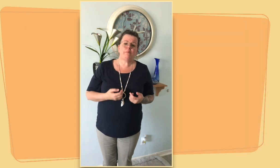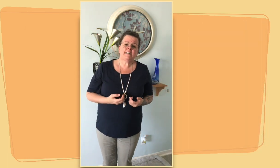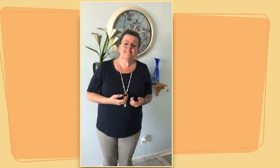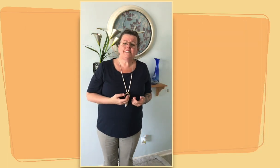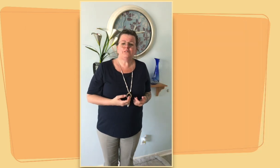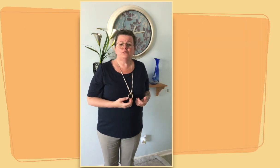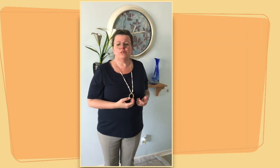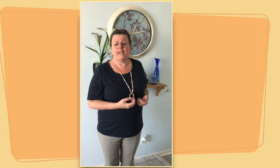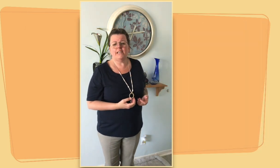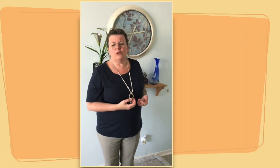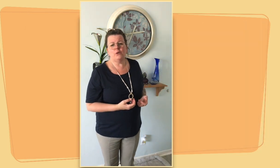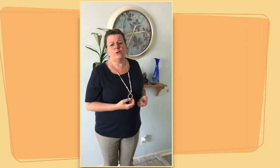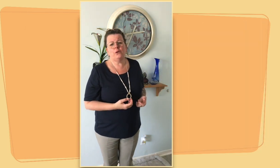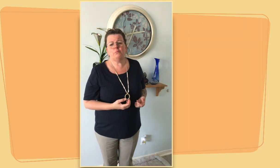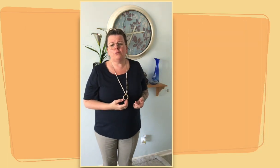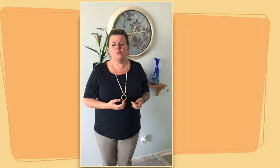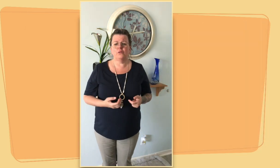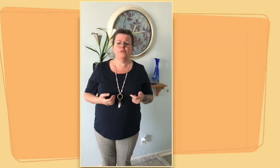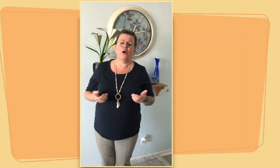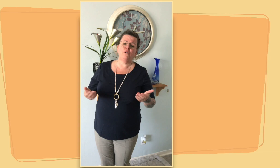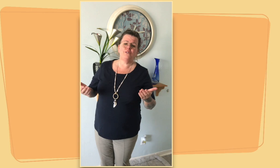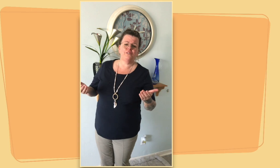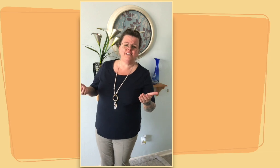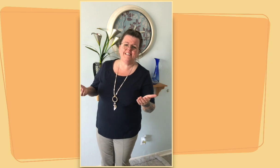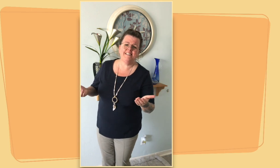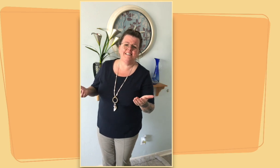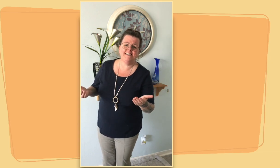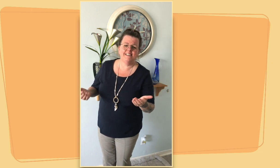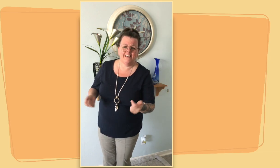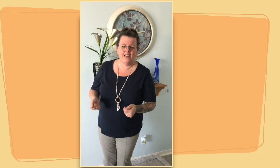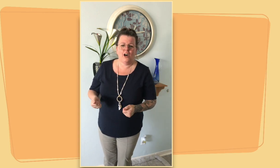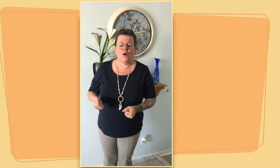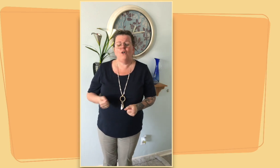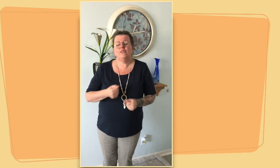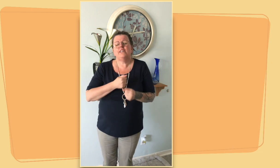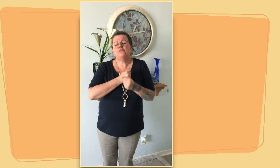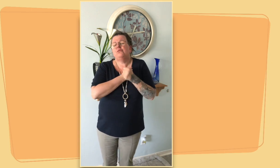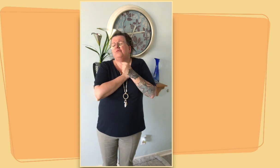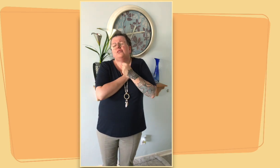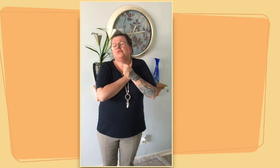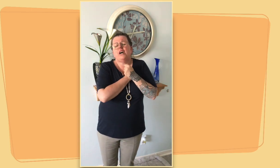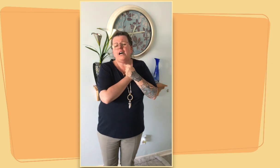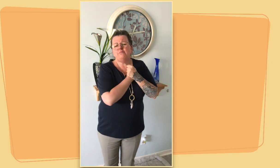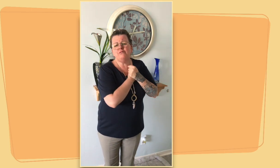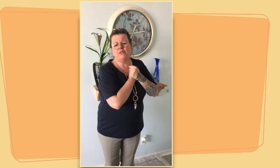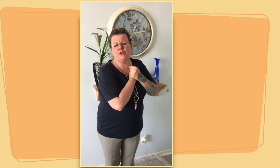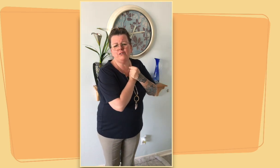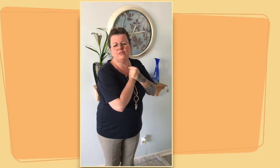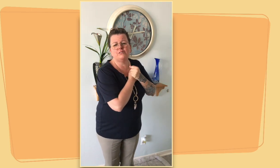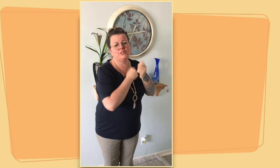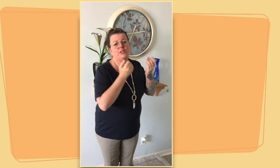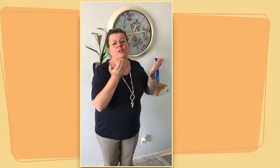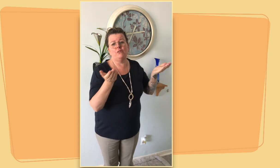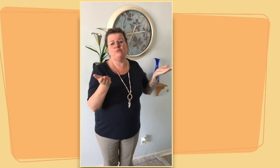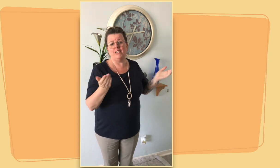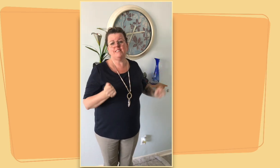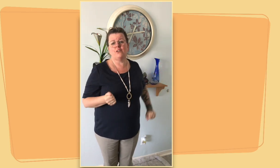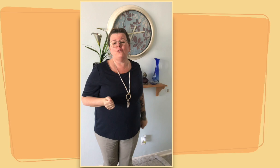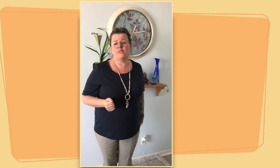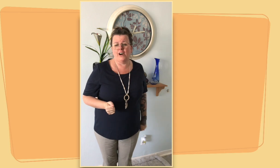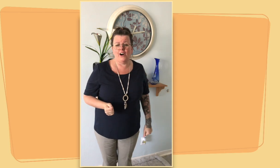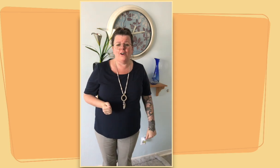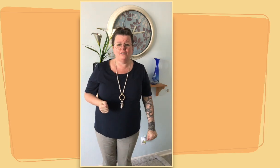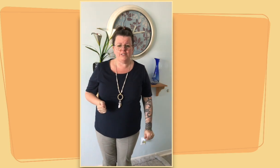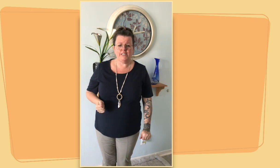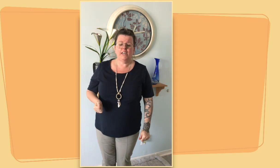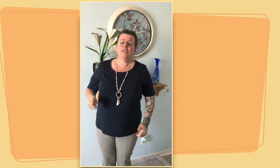On est partis tous les deux pour une drôle de vie. On est toujours amoureuses et on fait ce